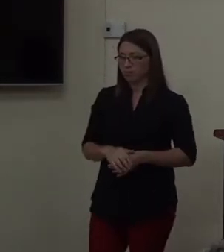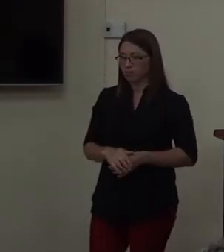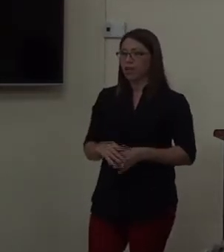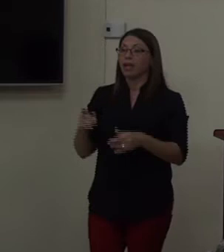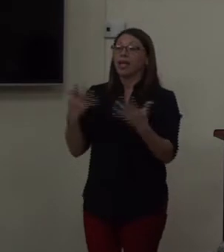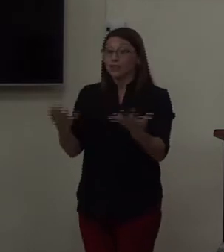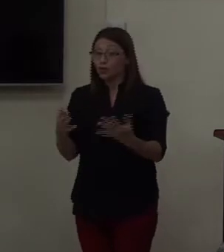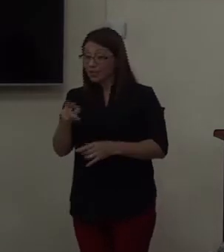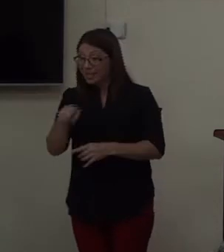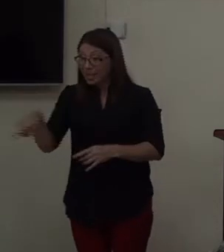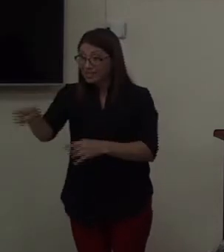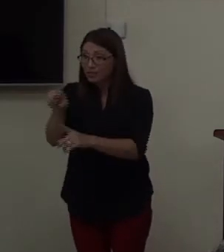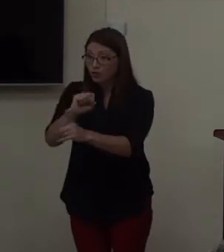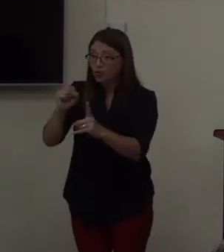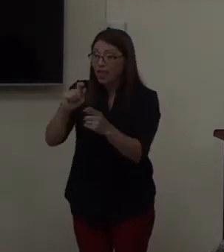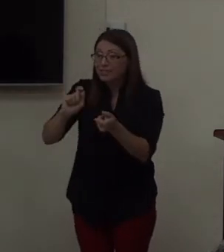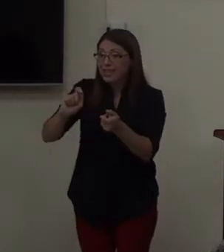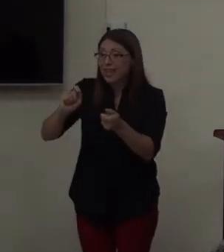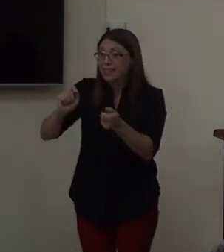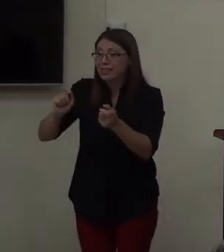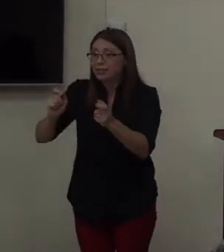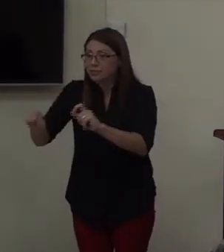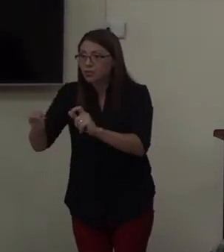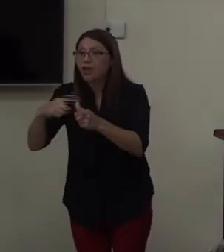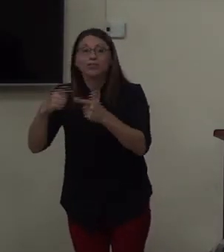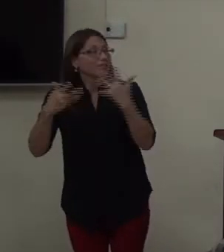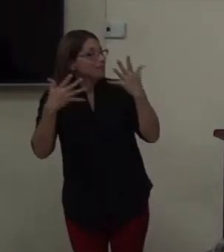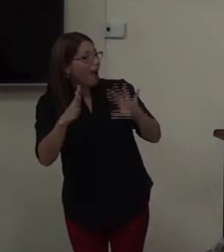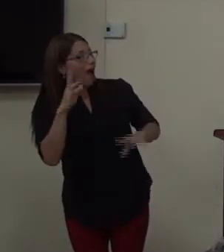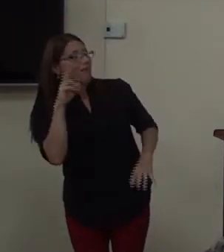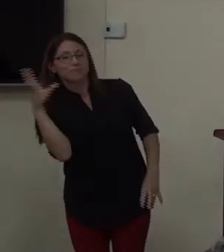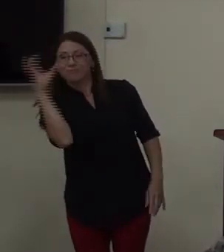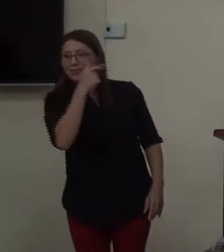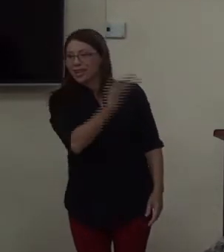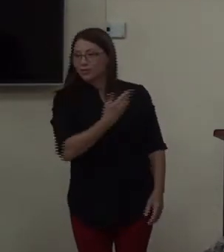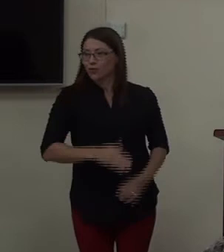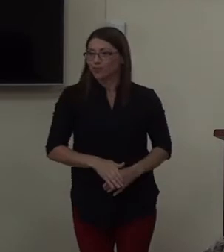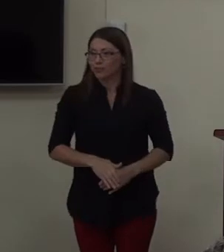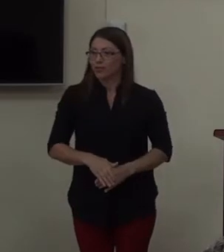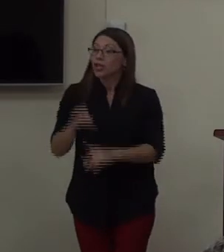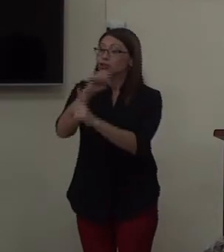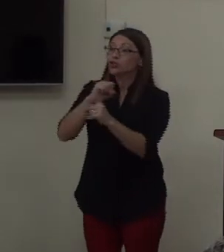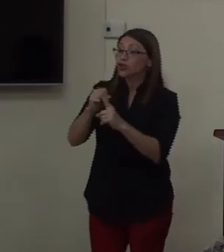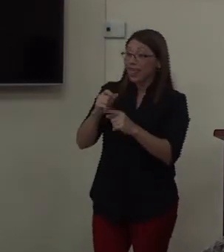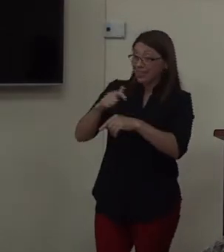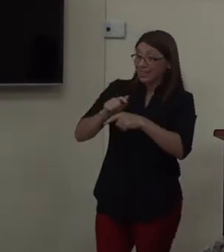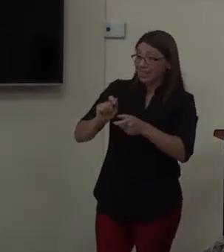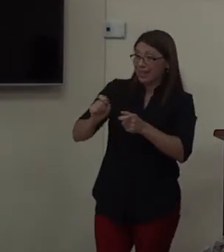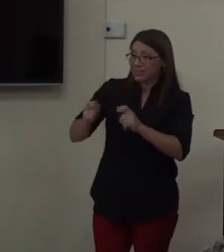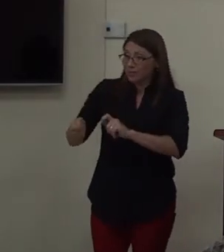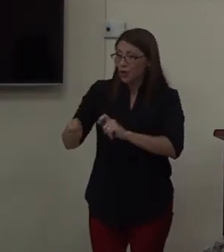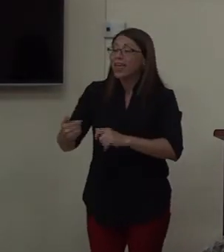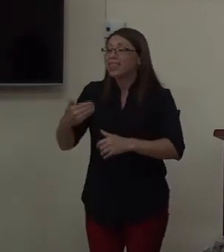al ser sociedades en transición, nos encontramos precisamente con eso, ¿verdad? Las sociedades en transición tienen esos